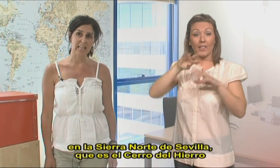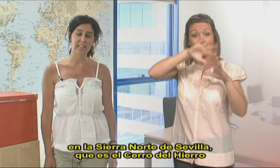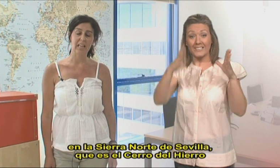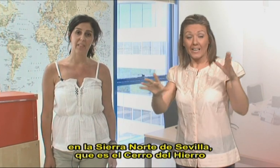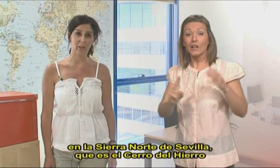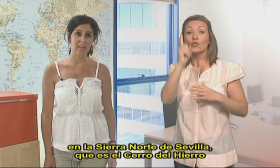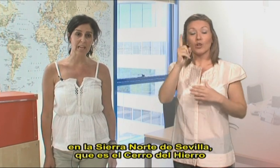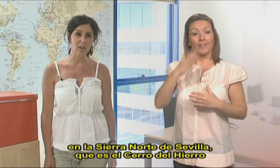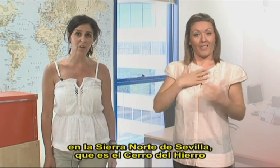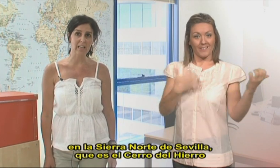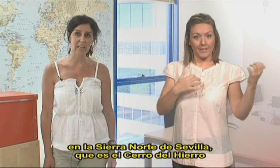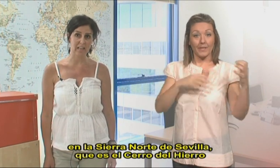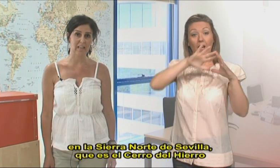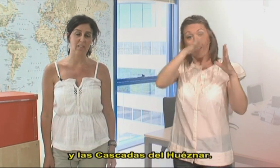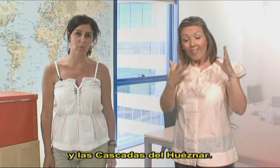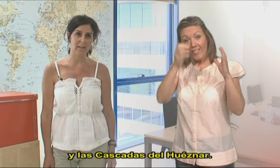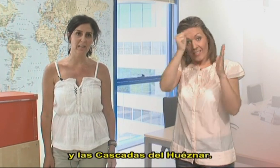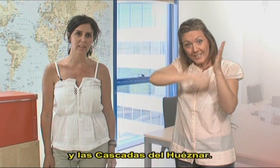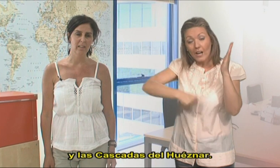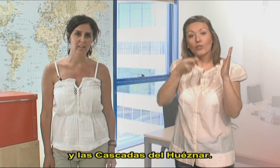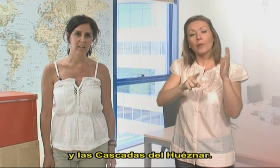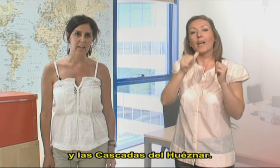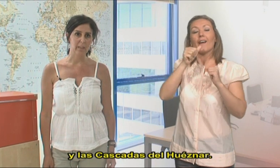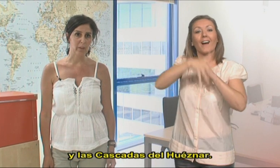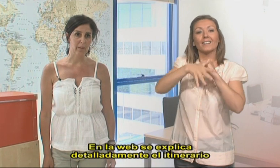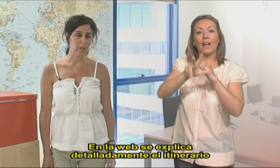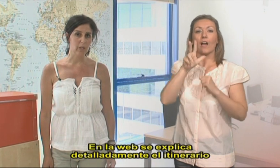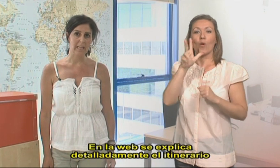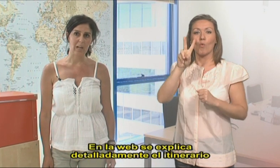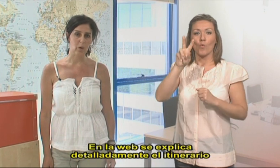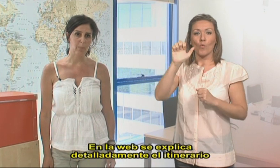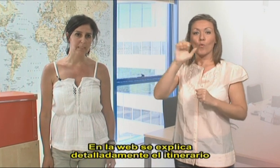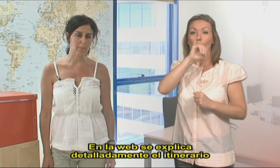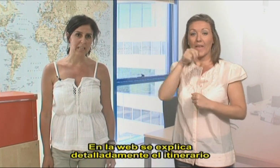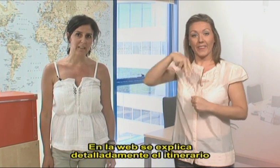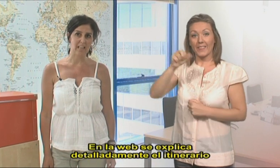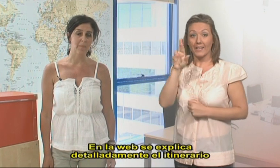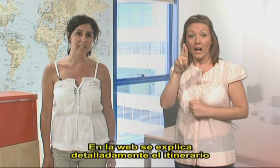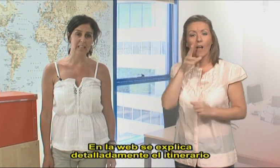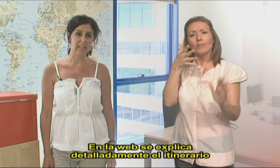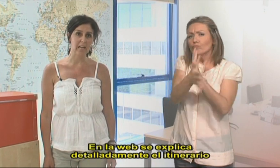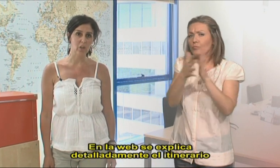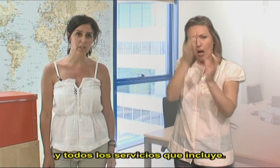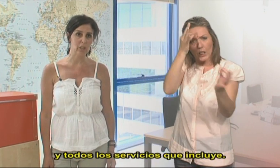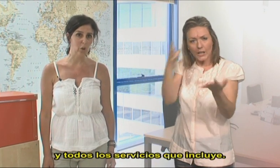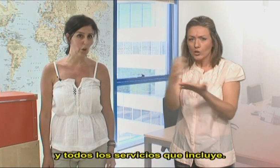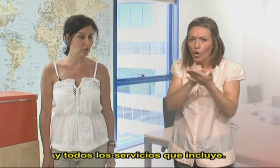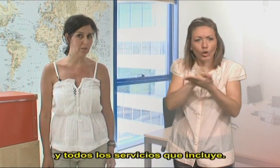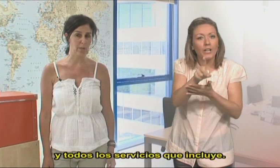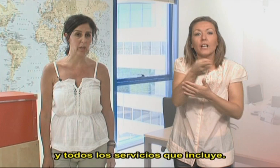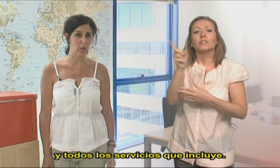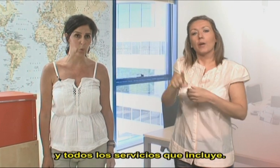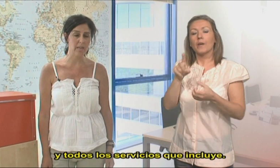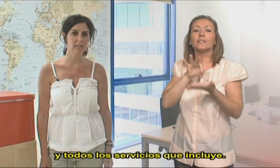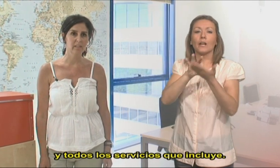que es el Cerro del Hierro y las Cascadas del Wetna. Entonces, bueno, en la web se explica detalladamente el itinerario y todos